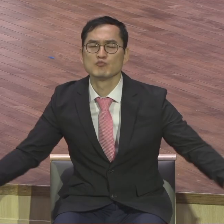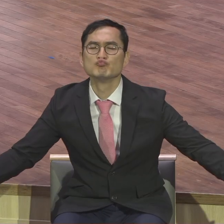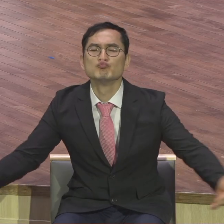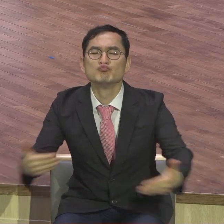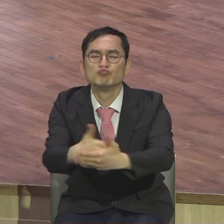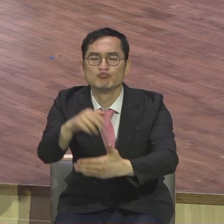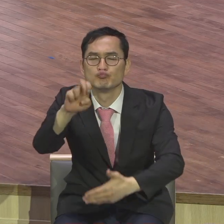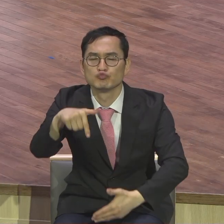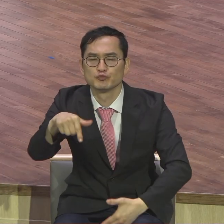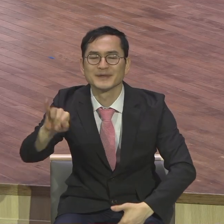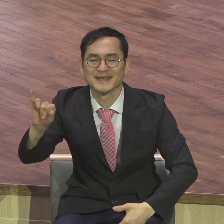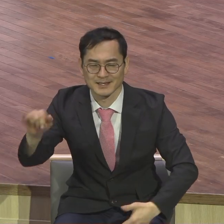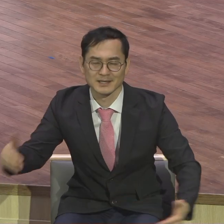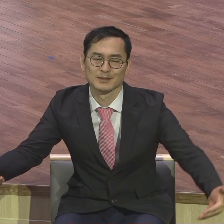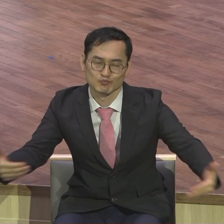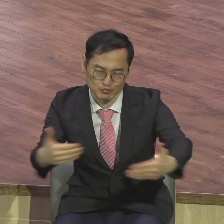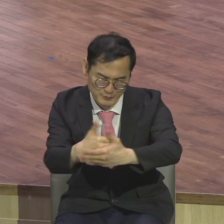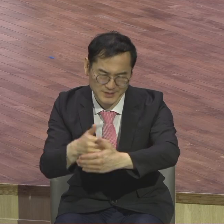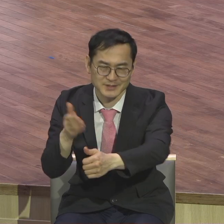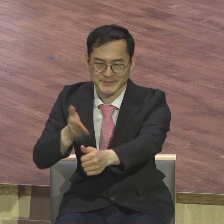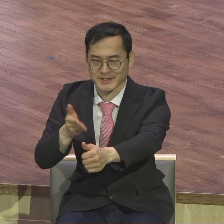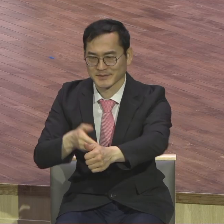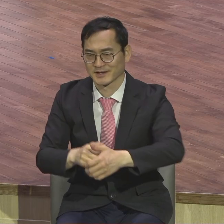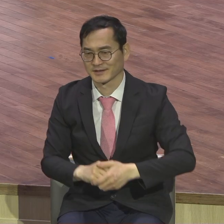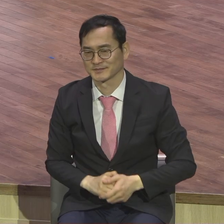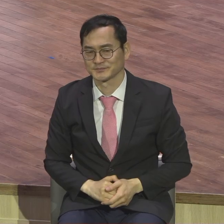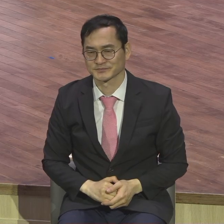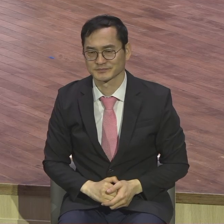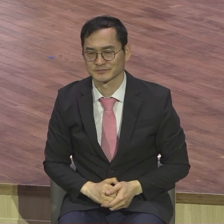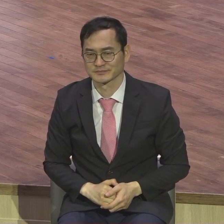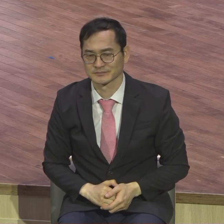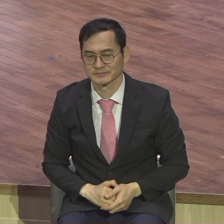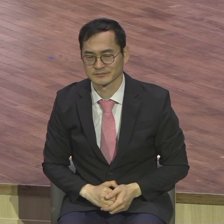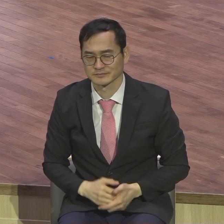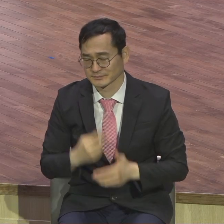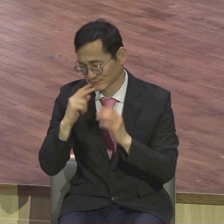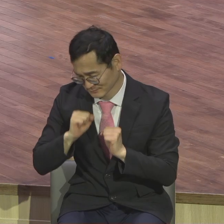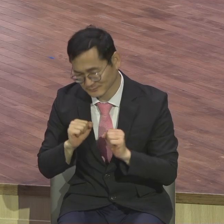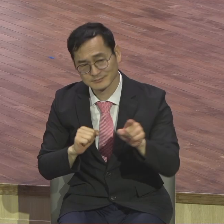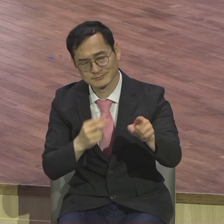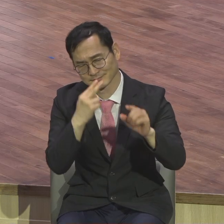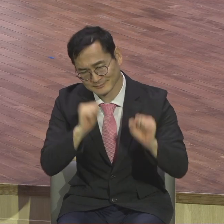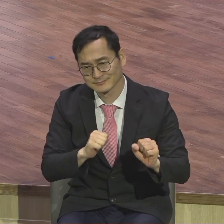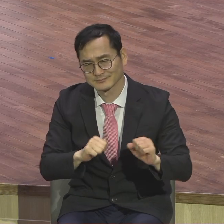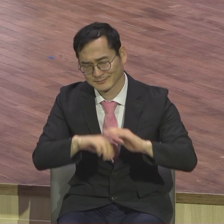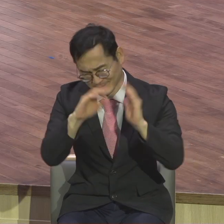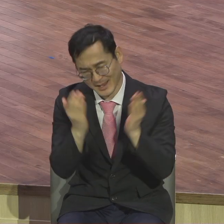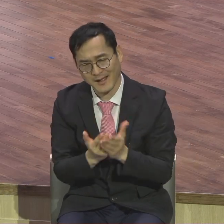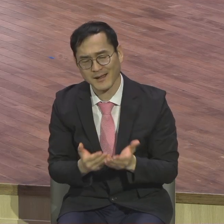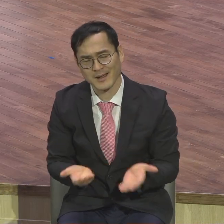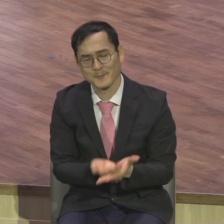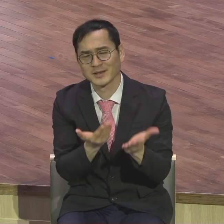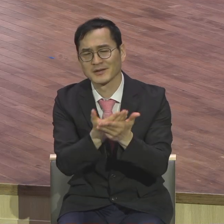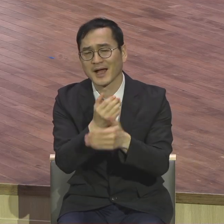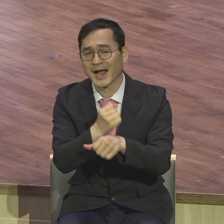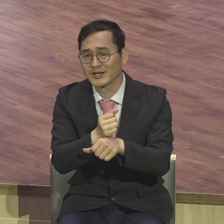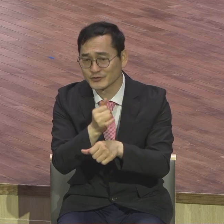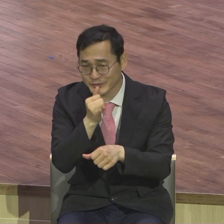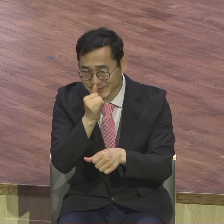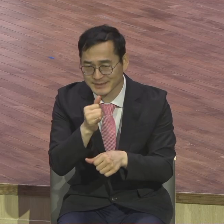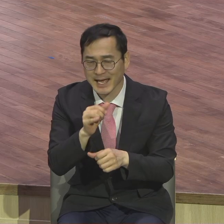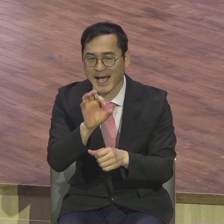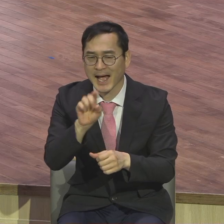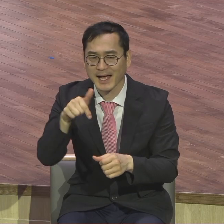복음이에요. 나도 살고 다른 사람도 살고 모두가 사는 영적 선택을 해야 돼요. 영적 모든 성도들 이런 아가페